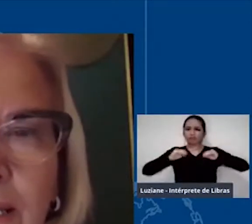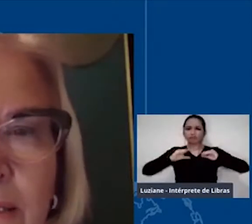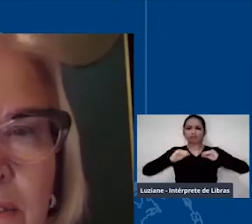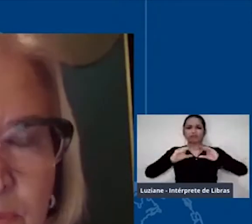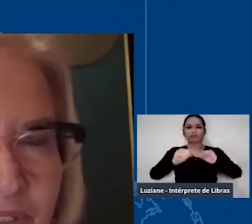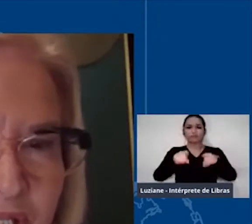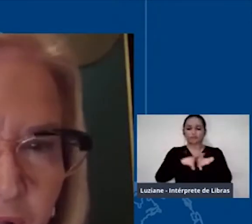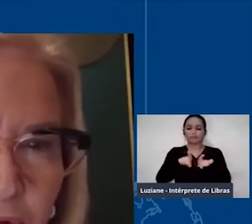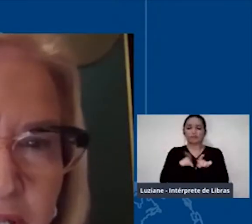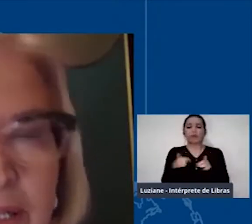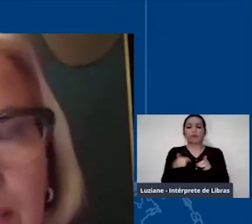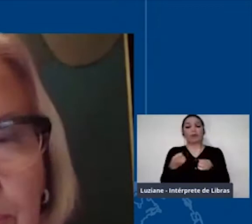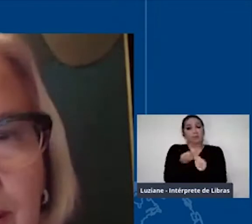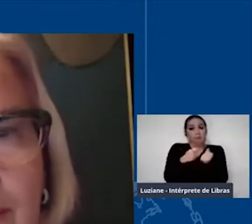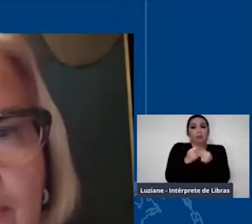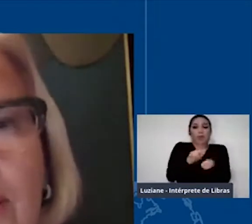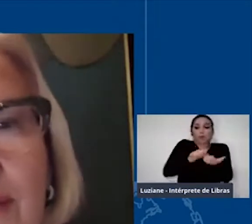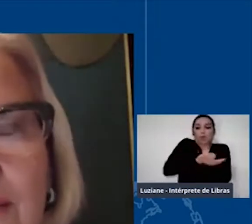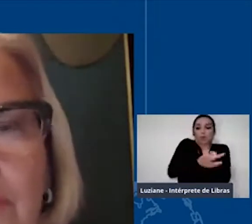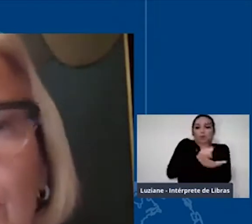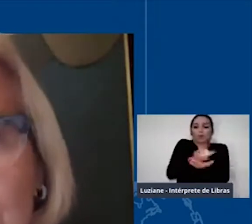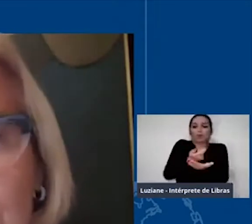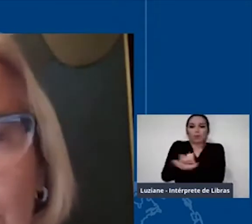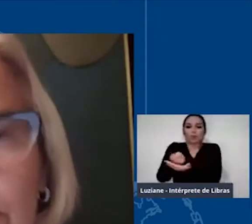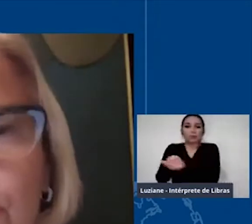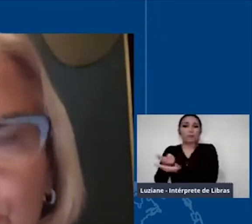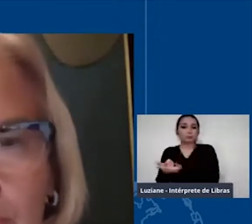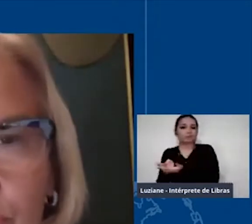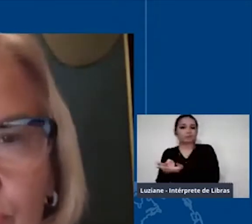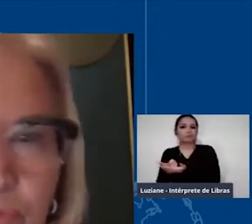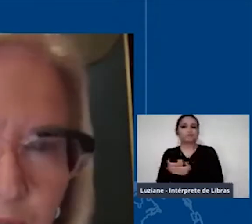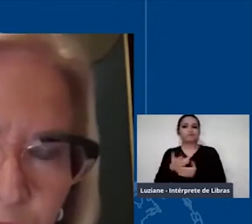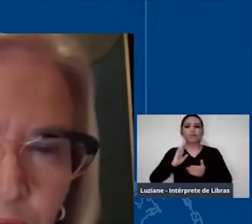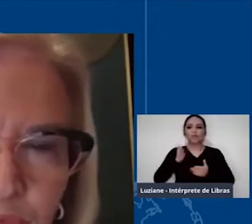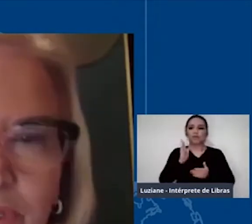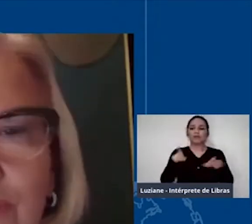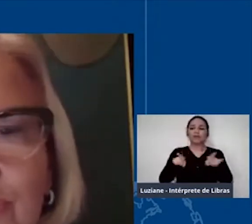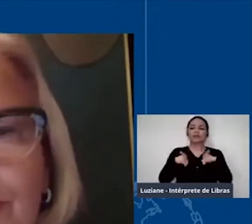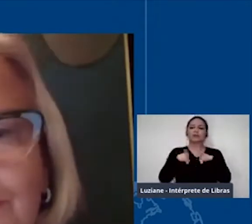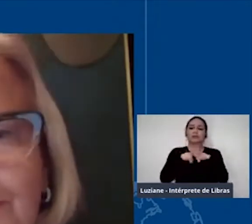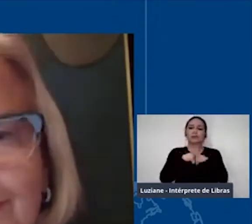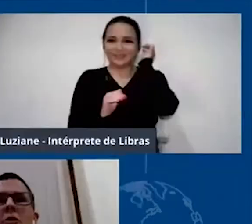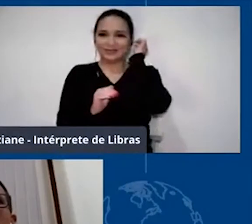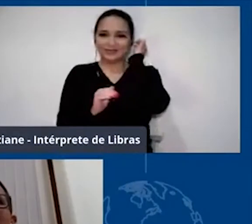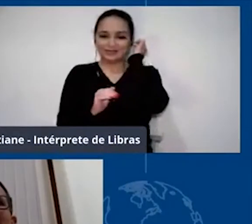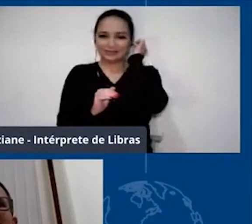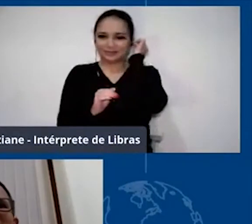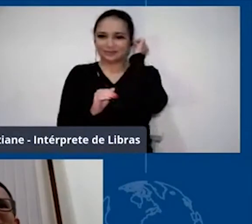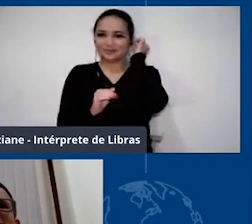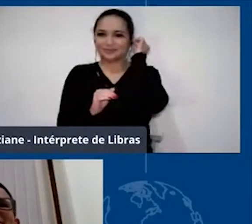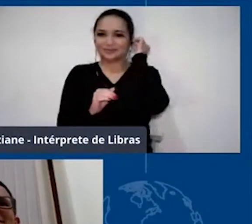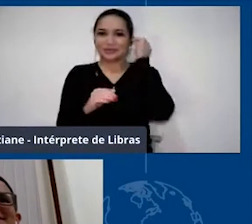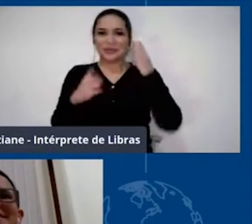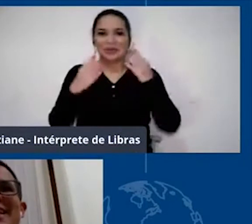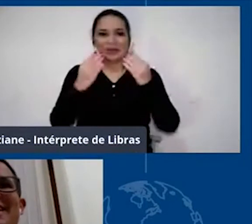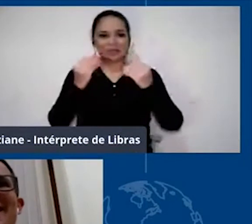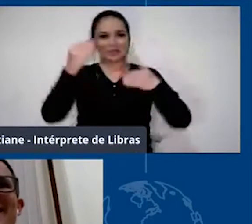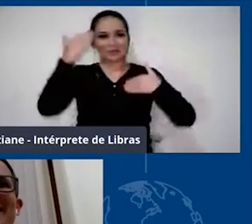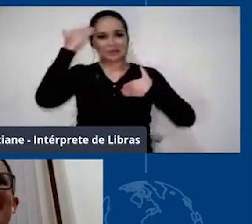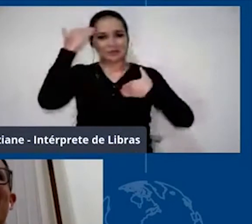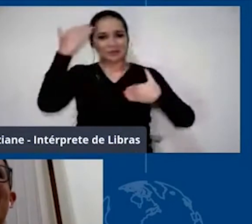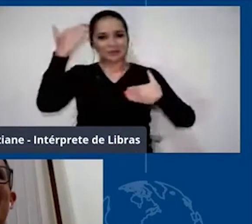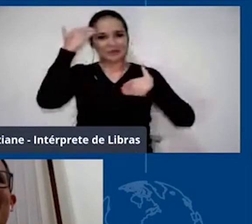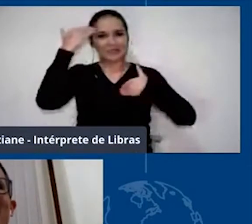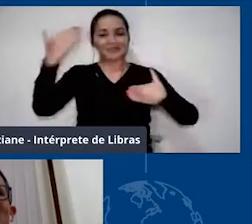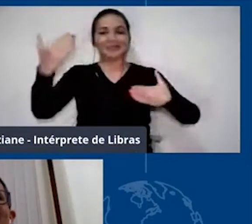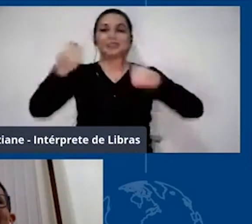muito especial e também já tem essa vocação exportadora, o que é muito importante. Muito obrigado,